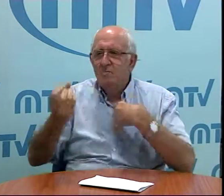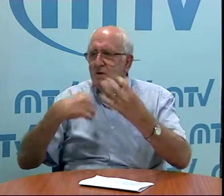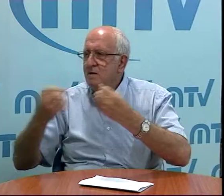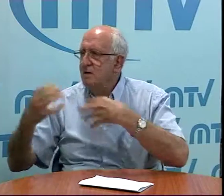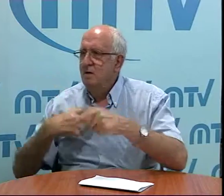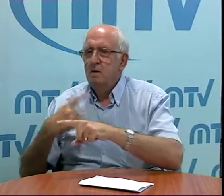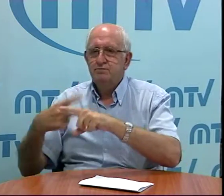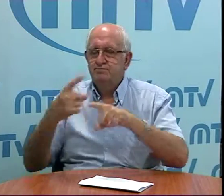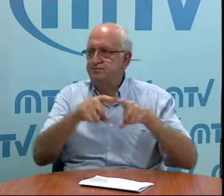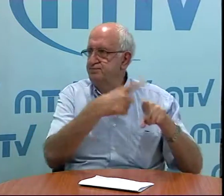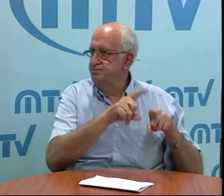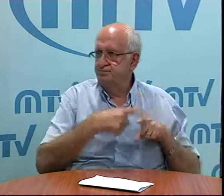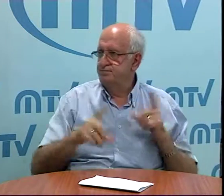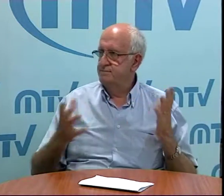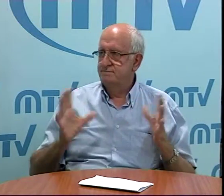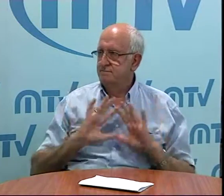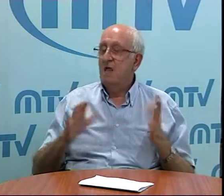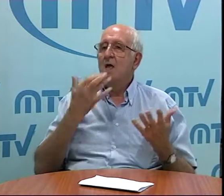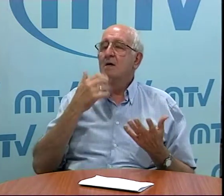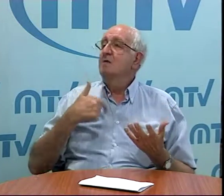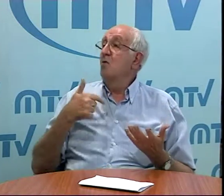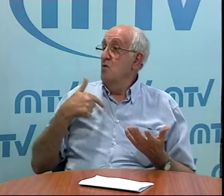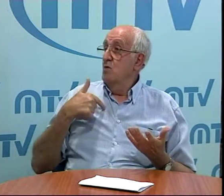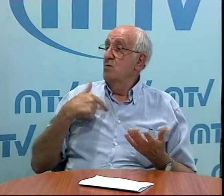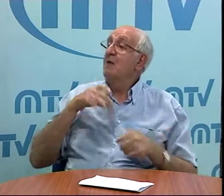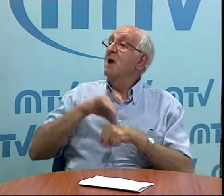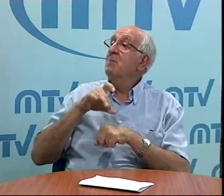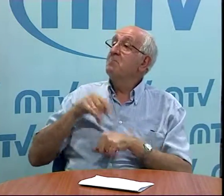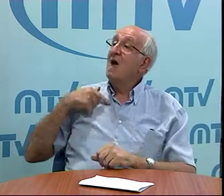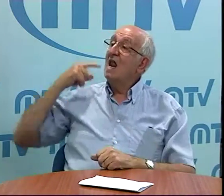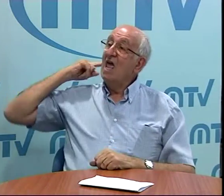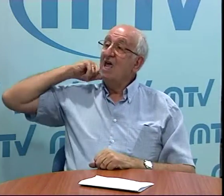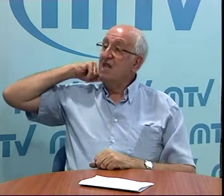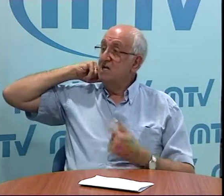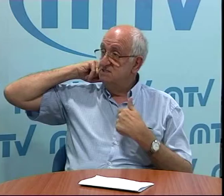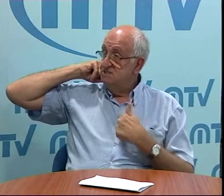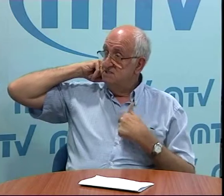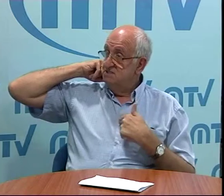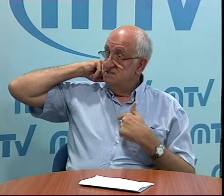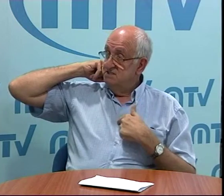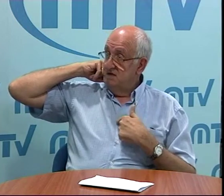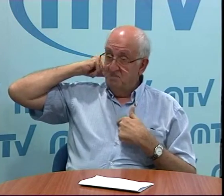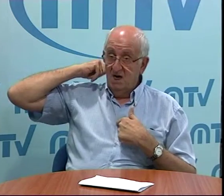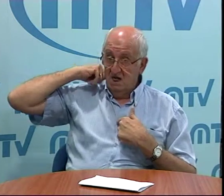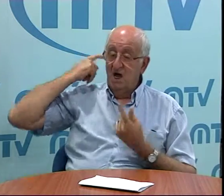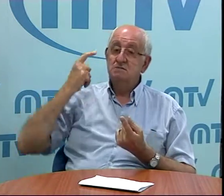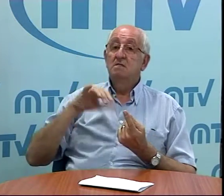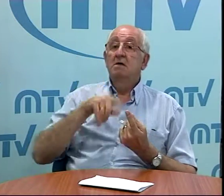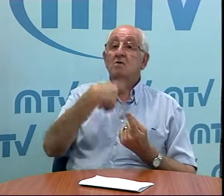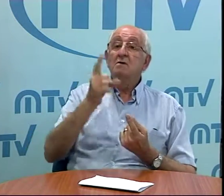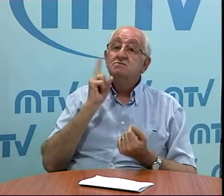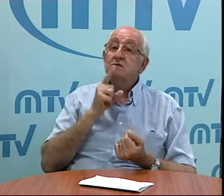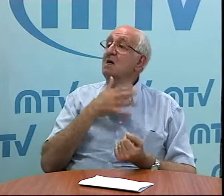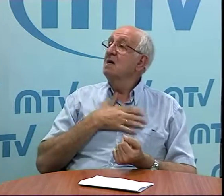no todos somos iguales. Hay mucha diferencia y variedades, ¿no? En ese sentido. Yo, por ejemplo, me quedé sordo por